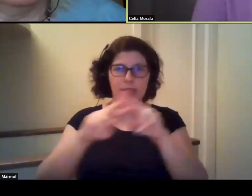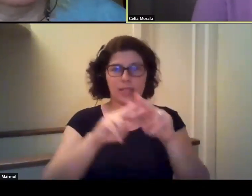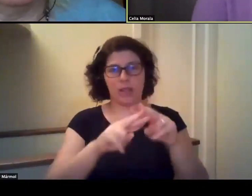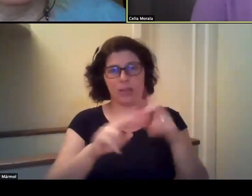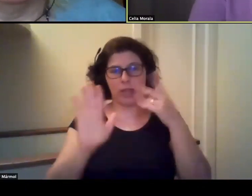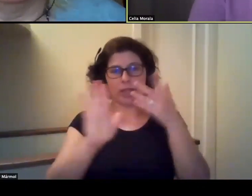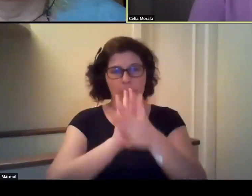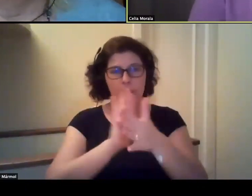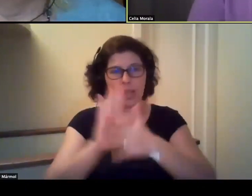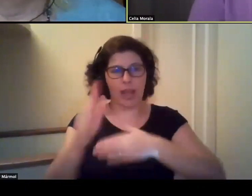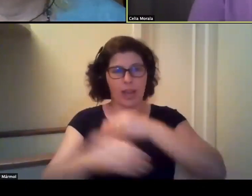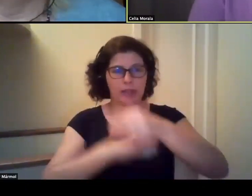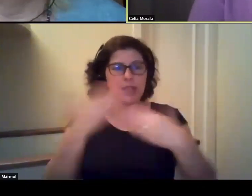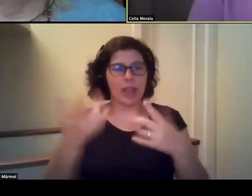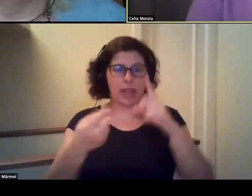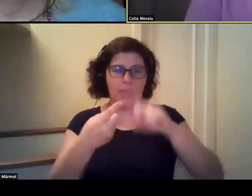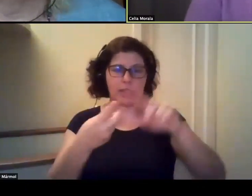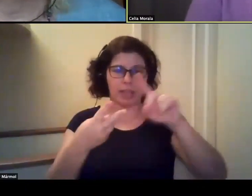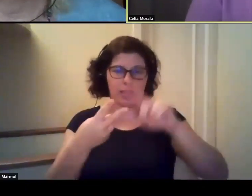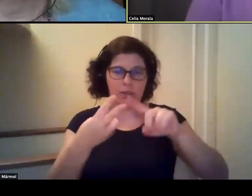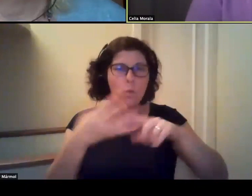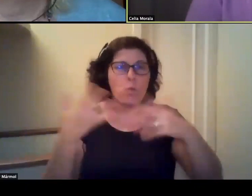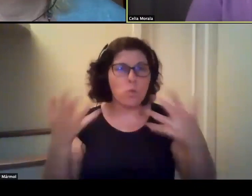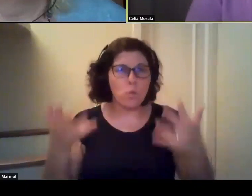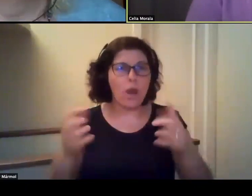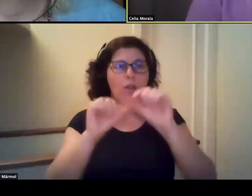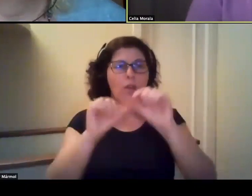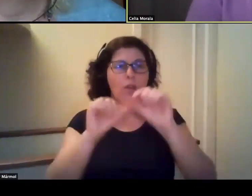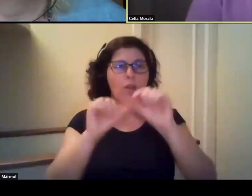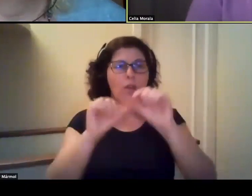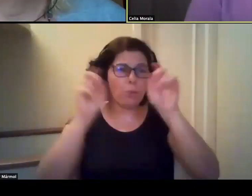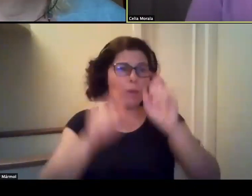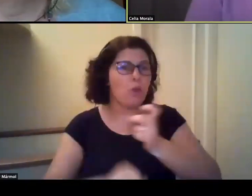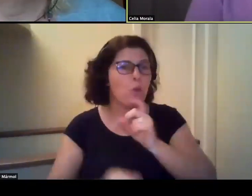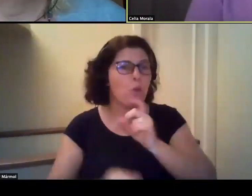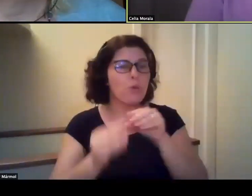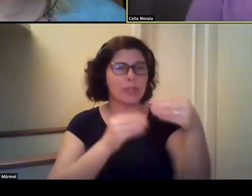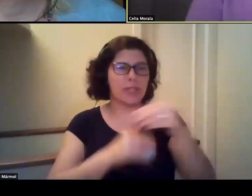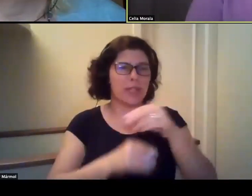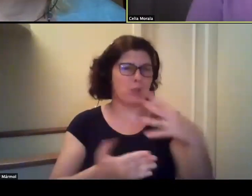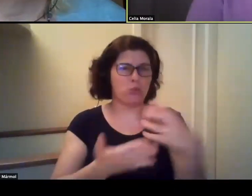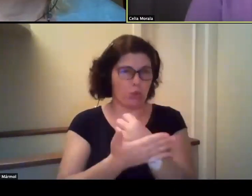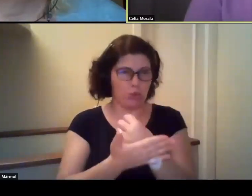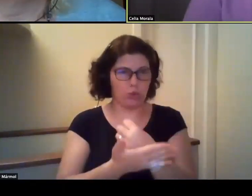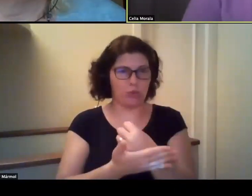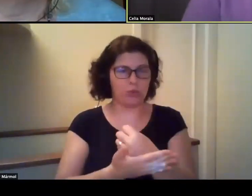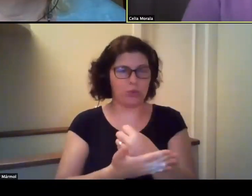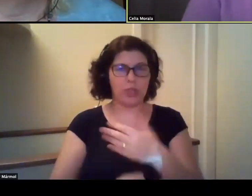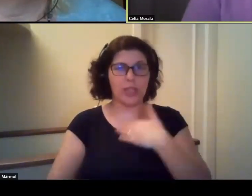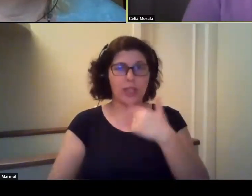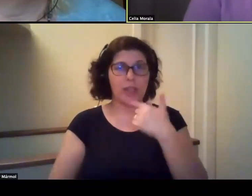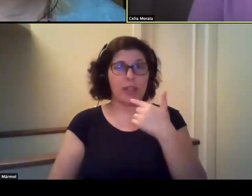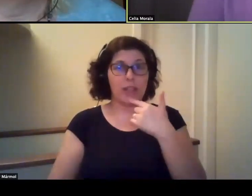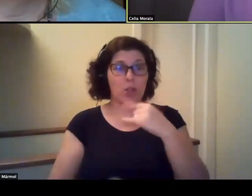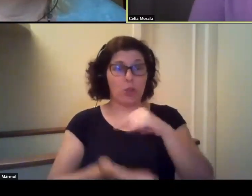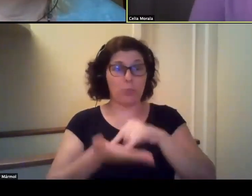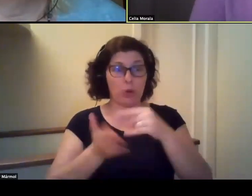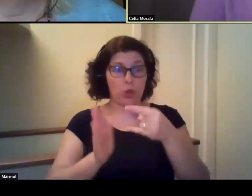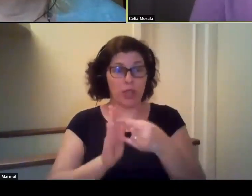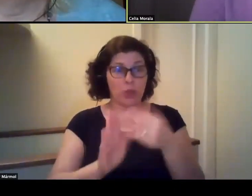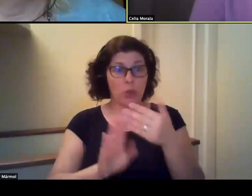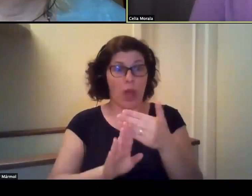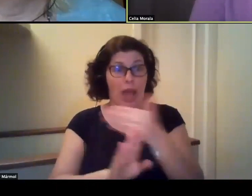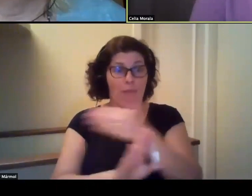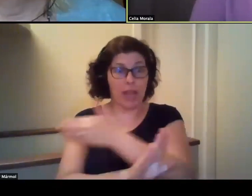el centro, de qué manera se van a impartir, todo el tema de los materiales. Es decir, antes de llevar a cabo los proyectos os facilitamos